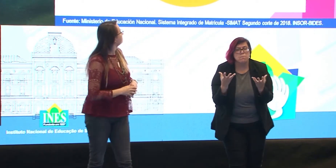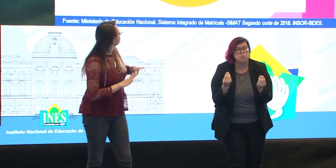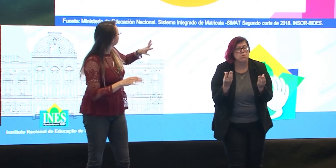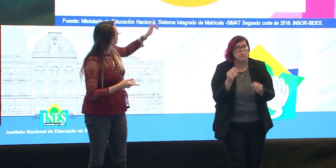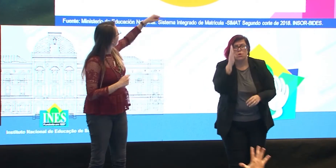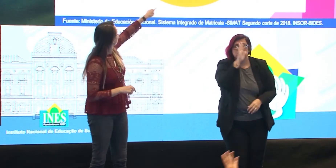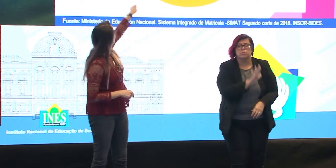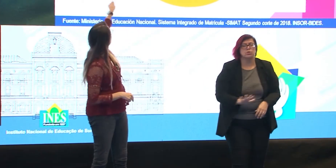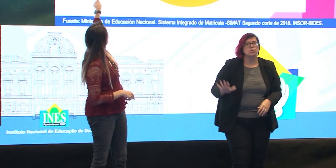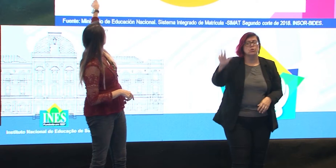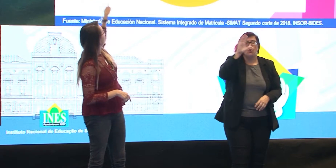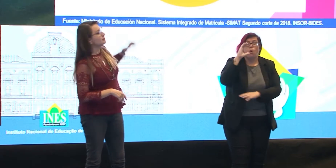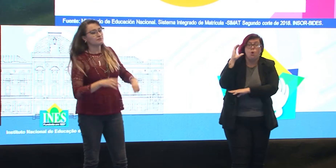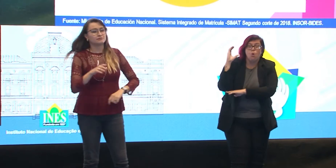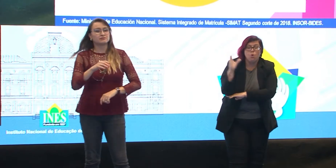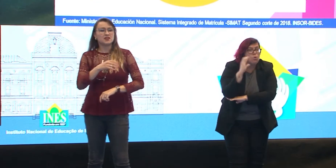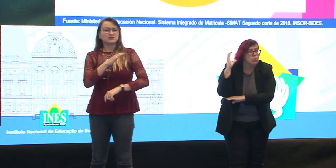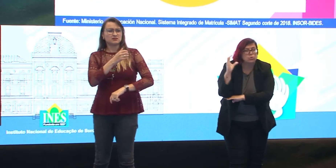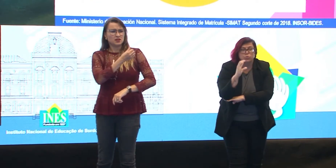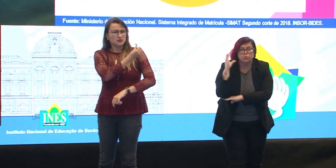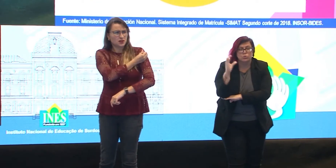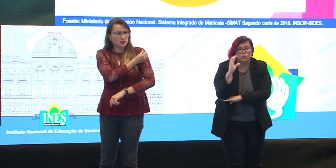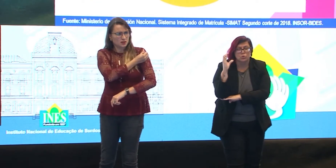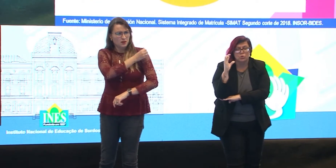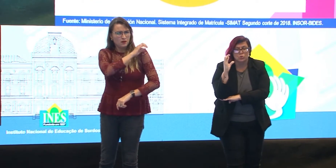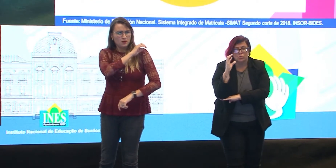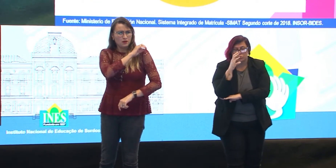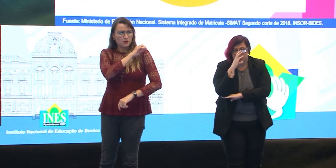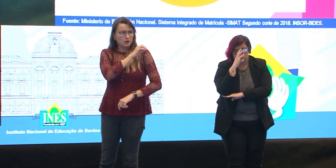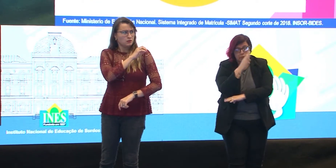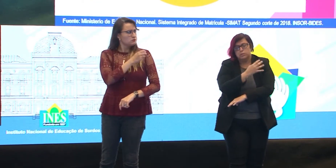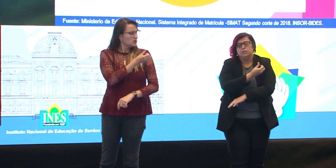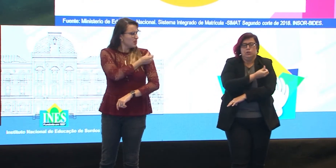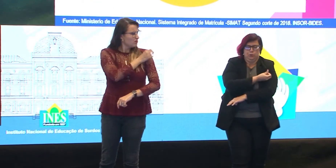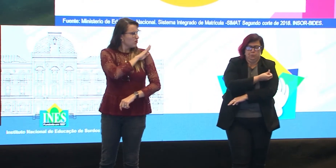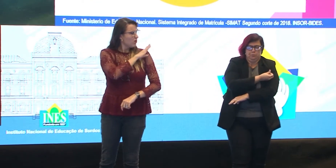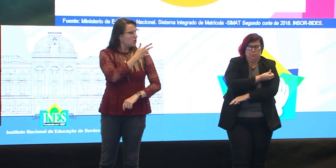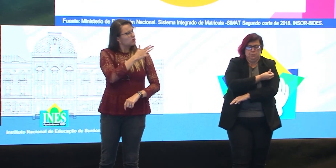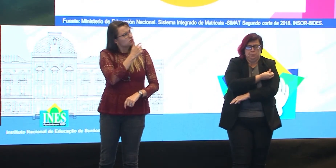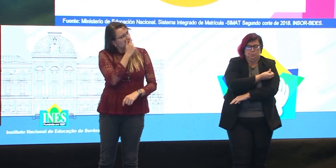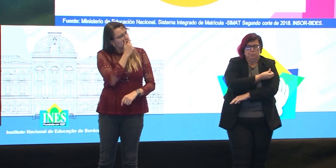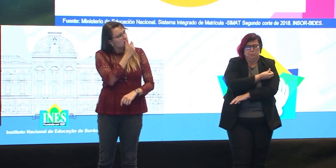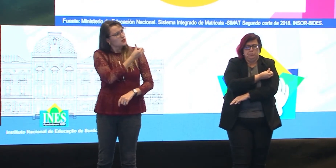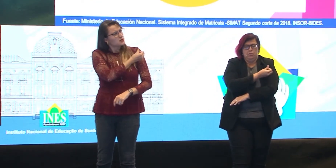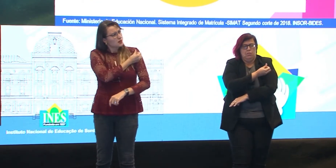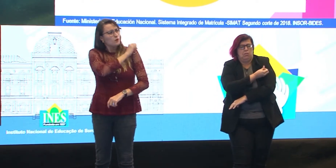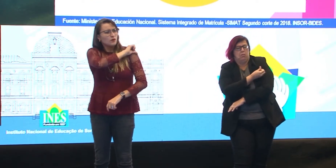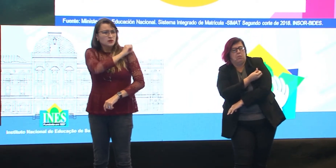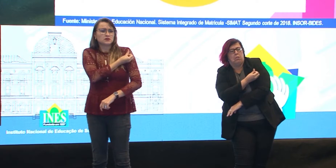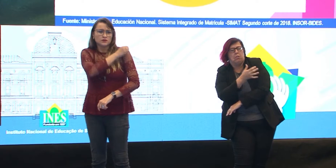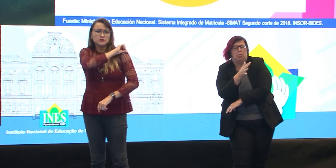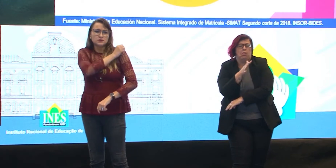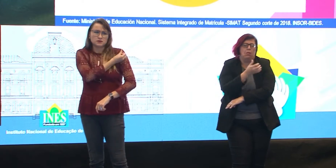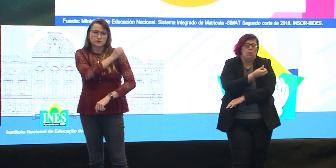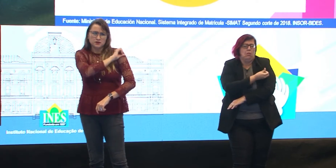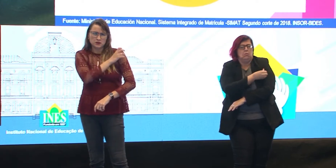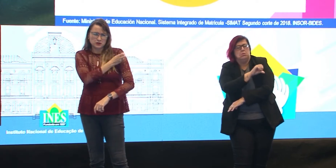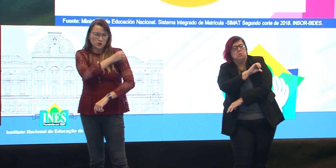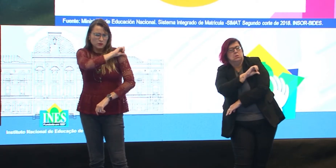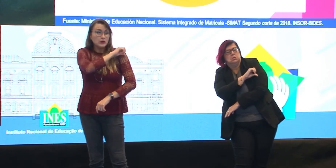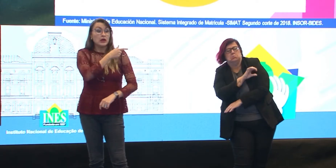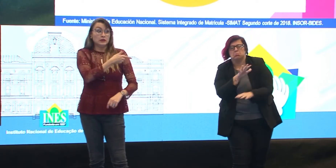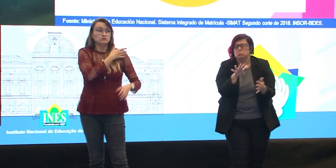Então esses são os dados da quantidade de alunos presentes nesse processo nessas etapas de